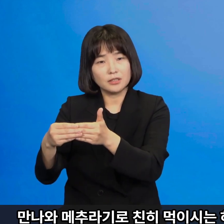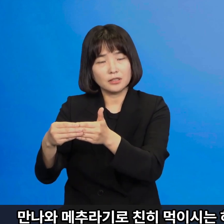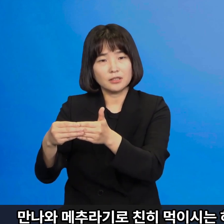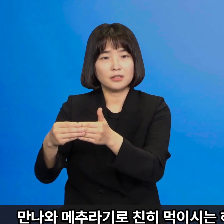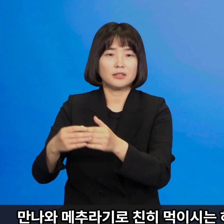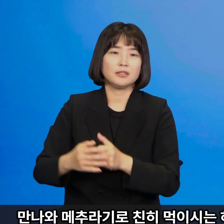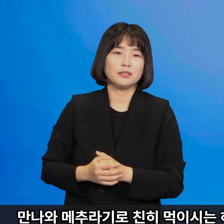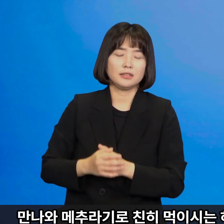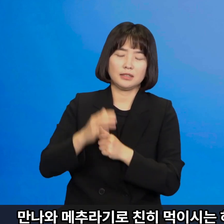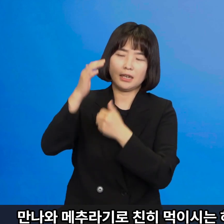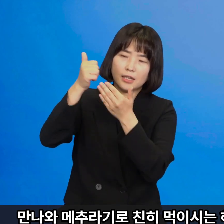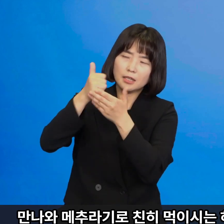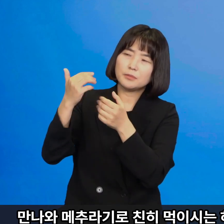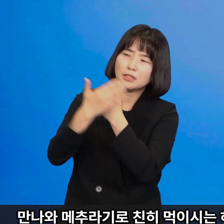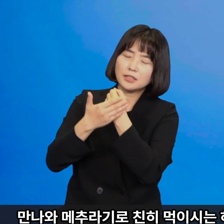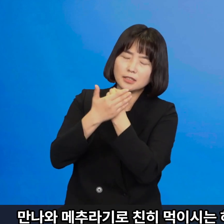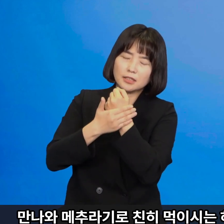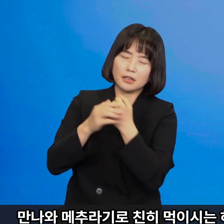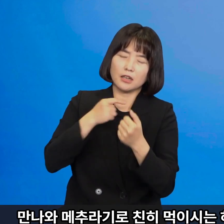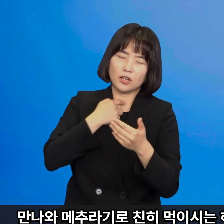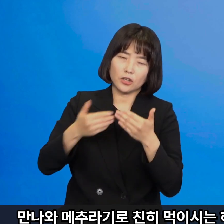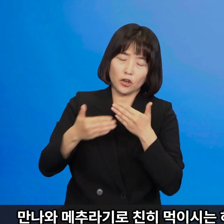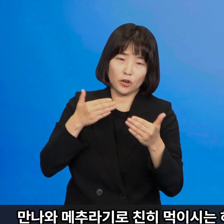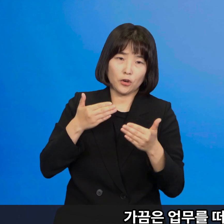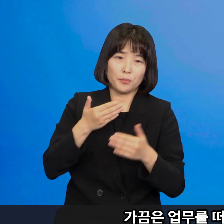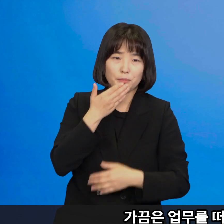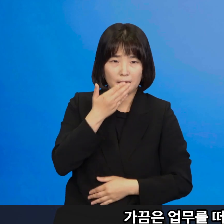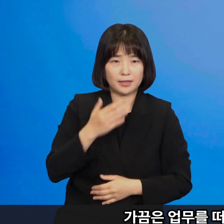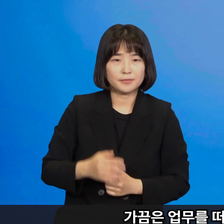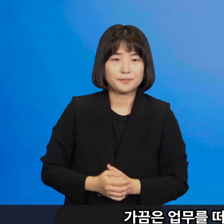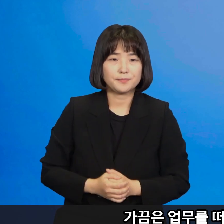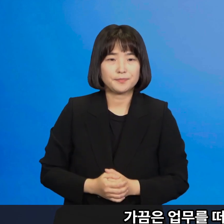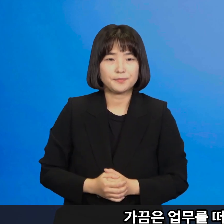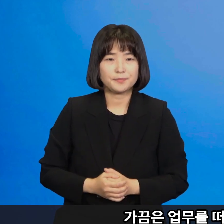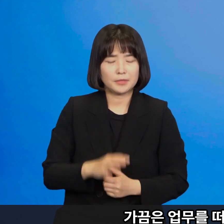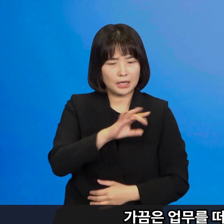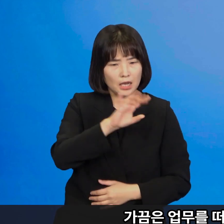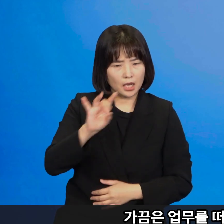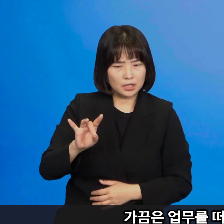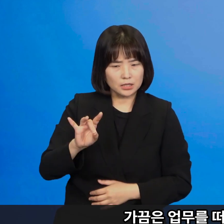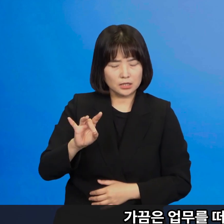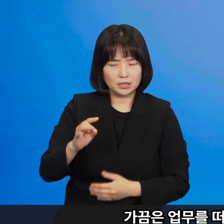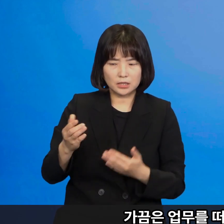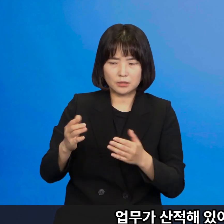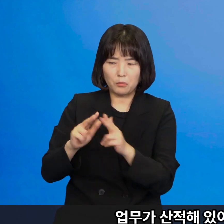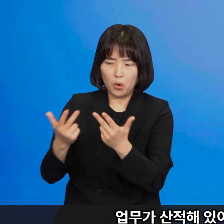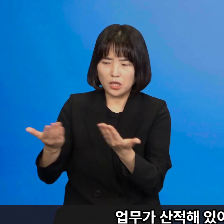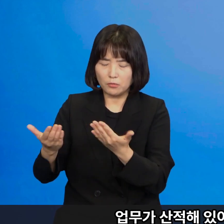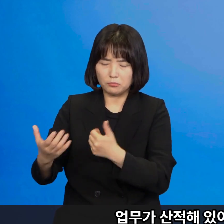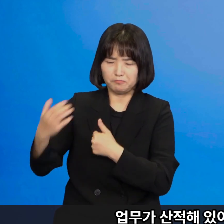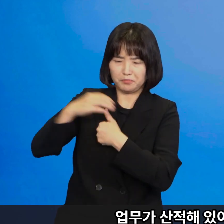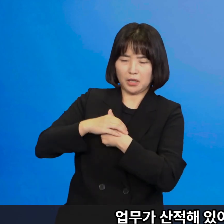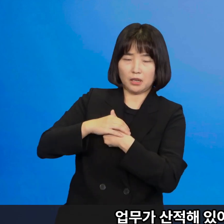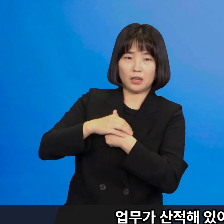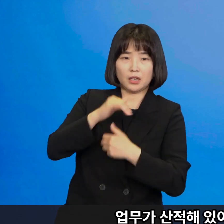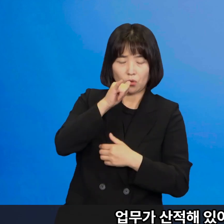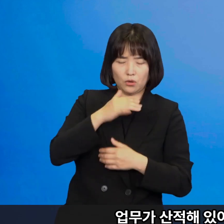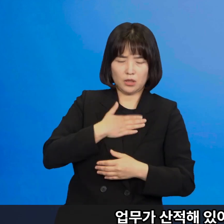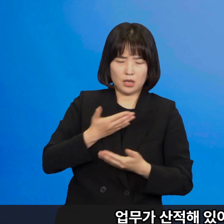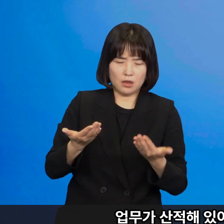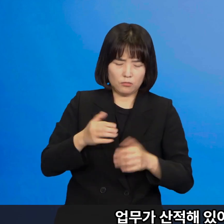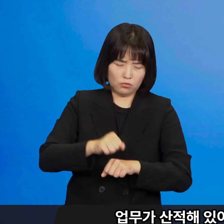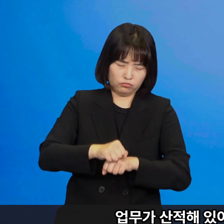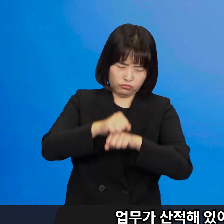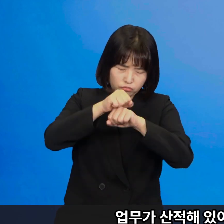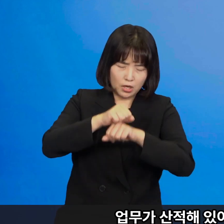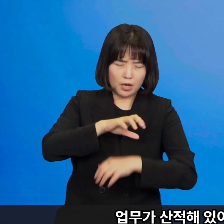먹이시는 하나님의 은혜를 경험하며 살아갑니다. 가끔은 업무를 떠넘기는 직원도 있고 업무가 산적해 있어